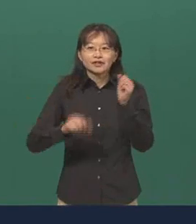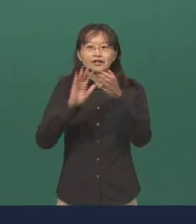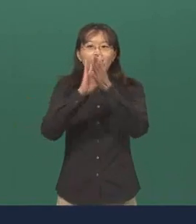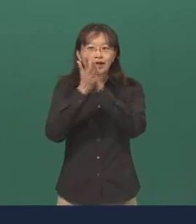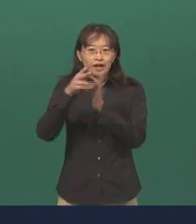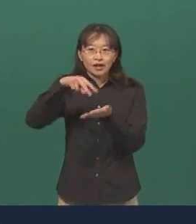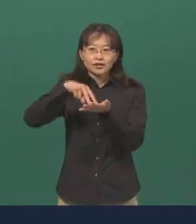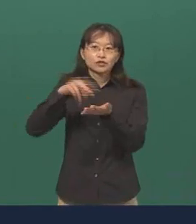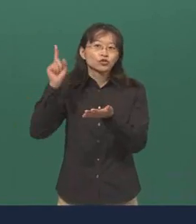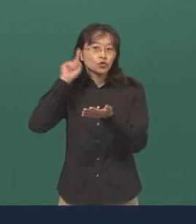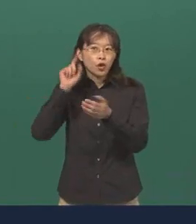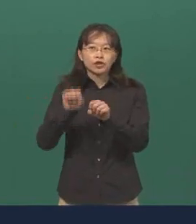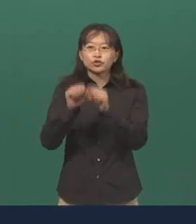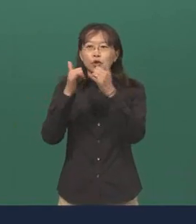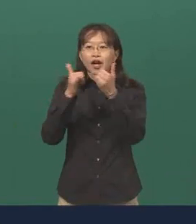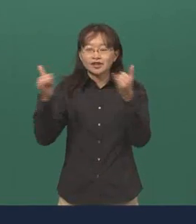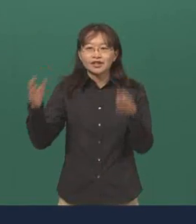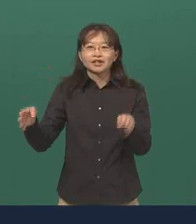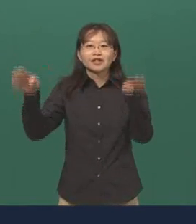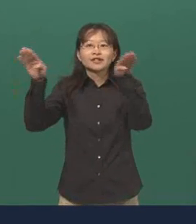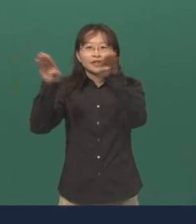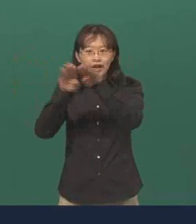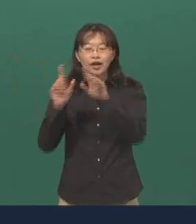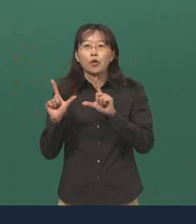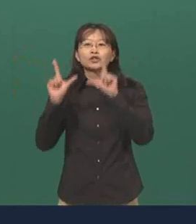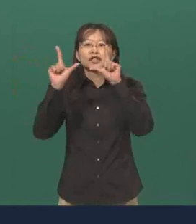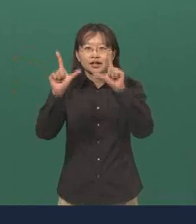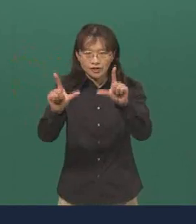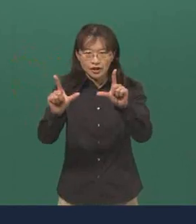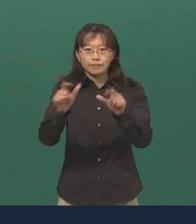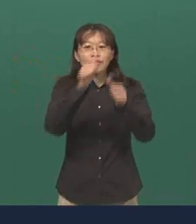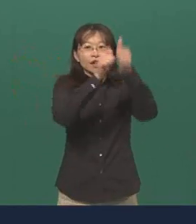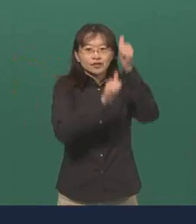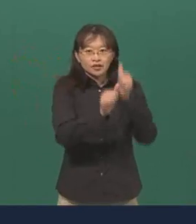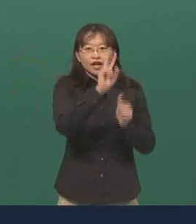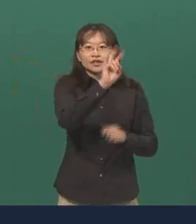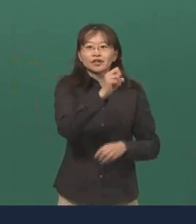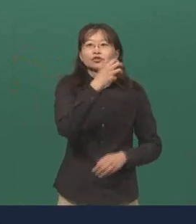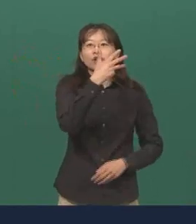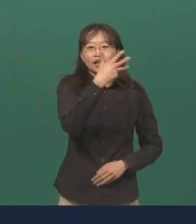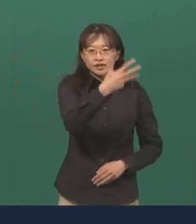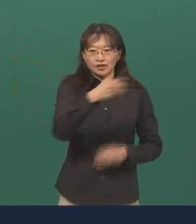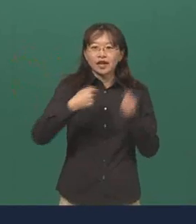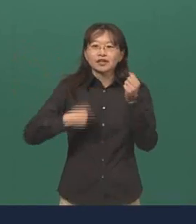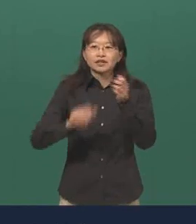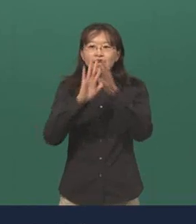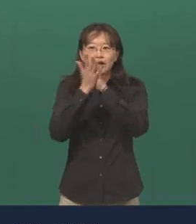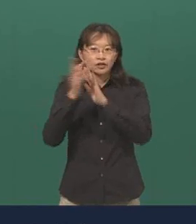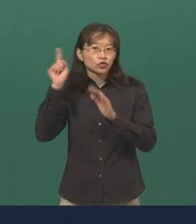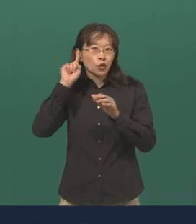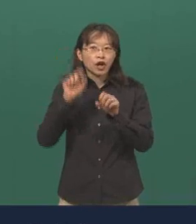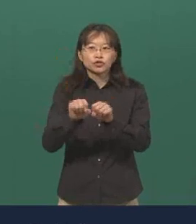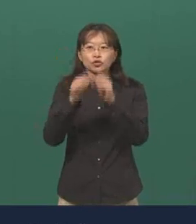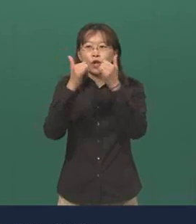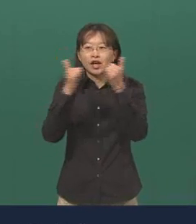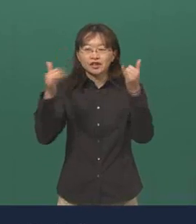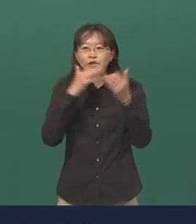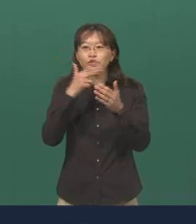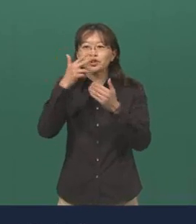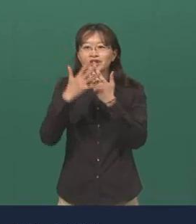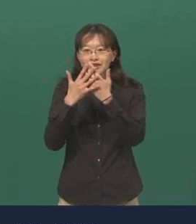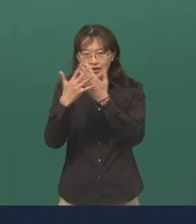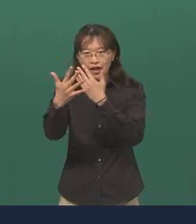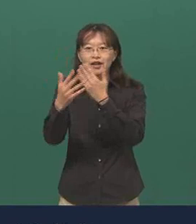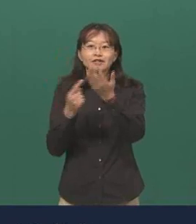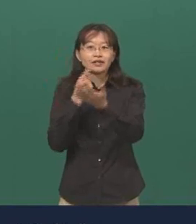続いて滋賀県立聴覚障害者センターからのお知らせです。第28回滋賀県聴覚障